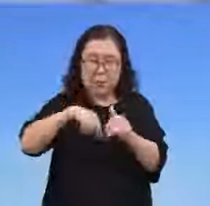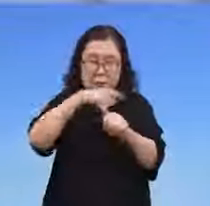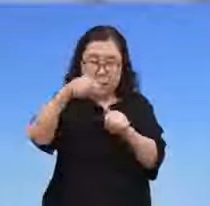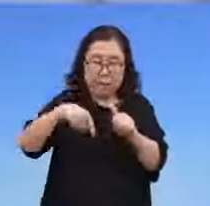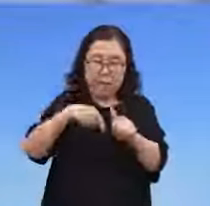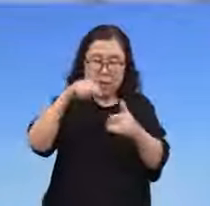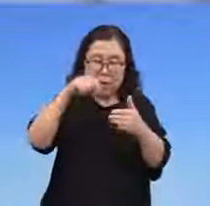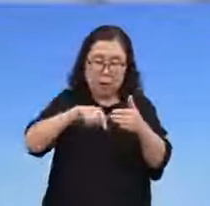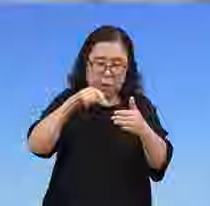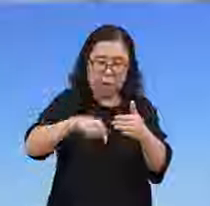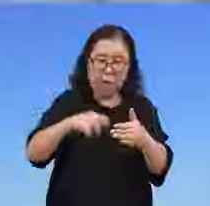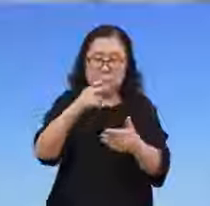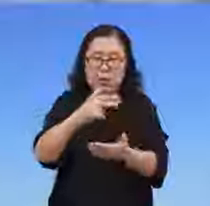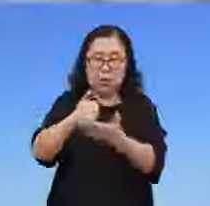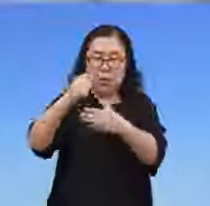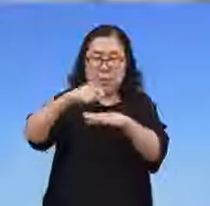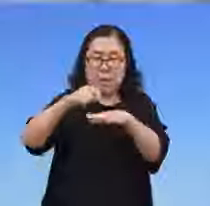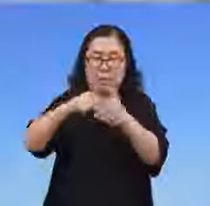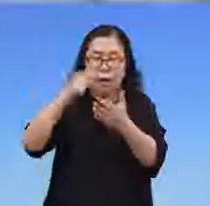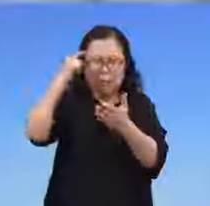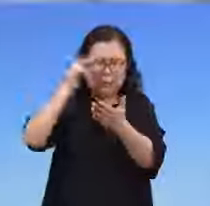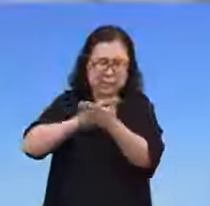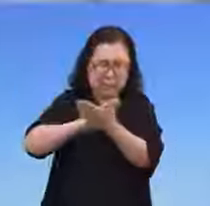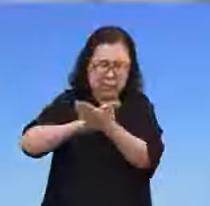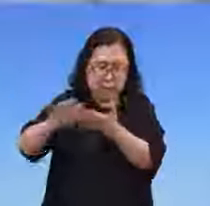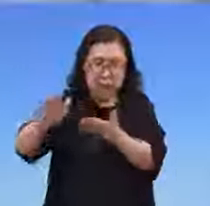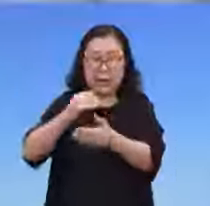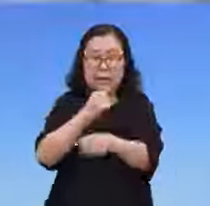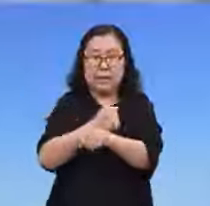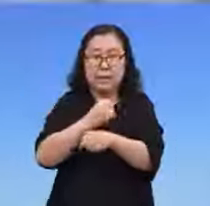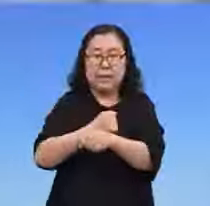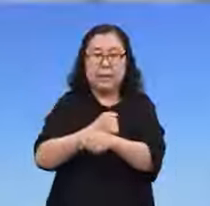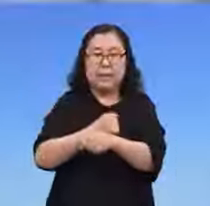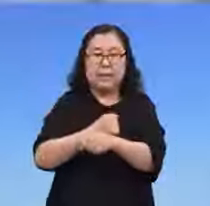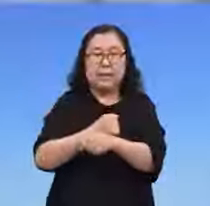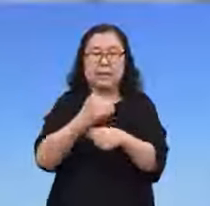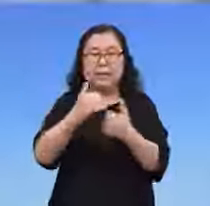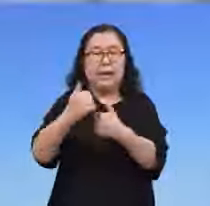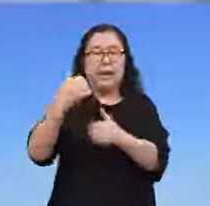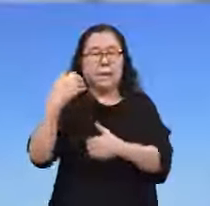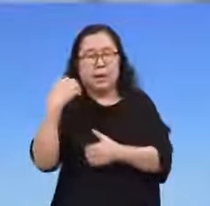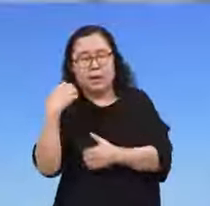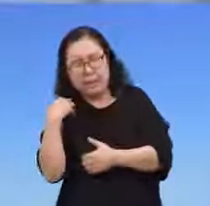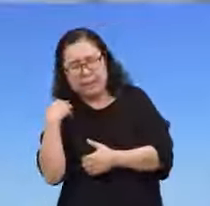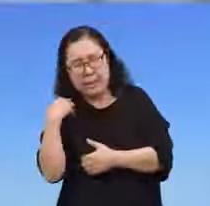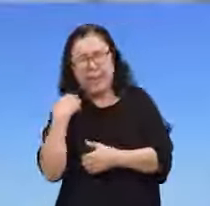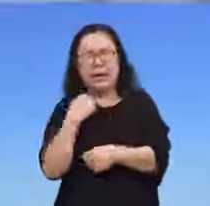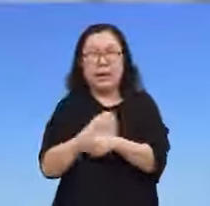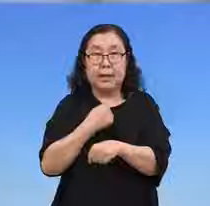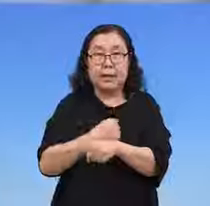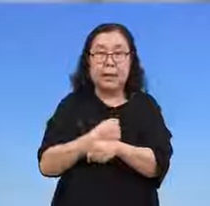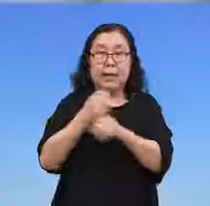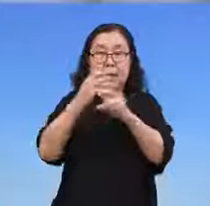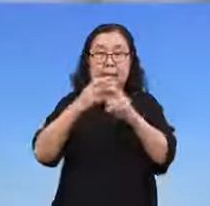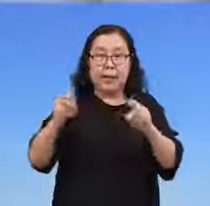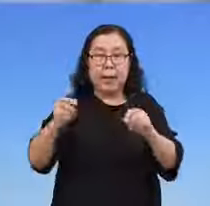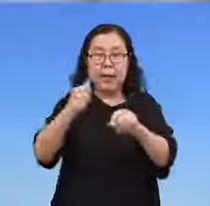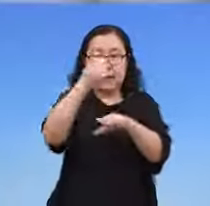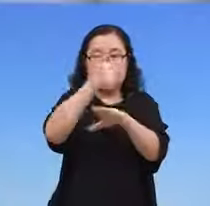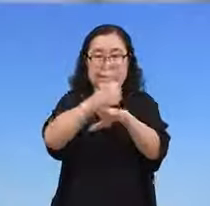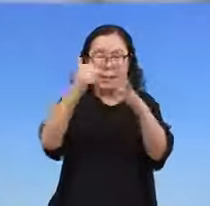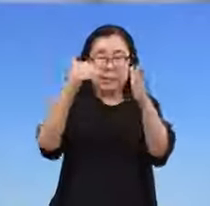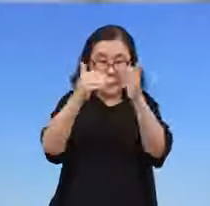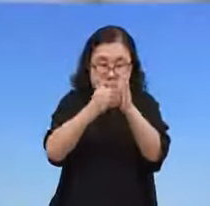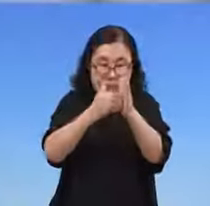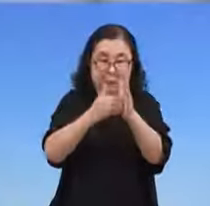정말 우리 주님을 시원케 드리는 이 사명을 감당해야 되겠다. 아버지 하나님, 주님 땅끝까지 내 증인이 되라 하신 말씀